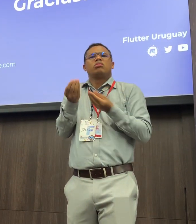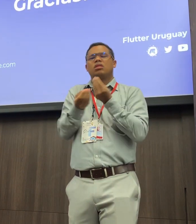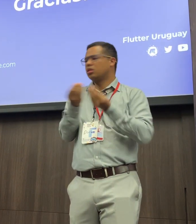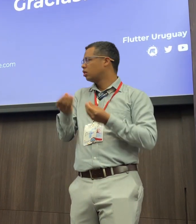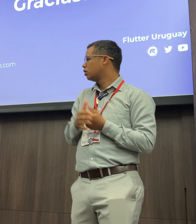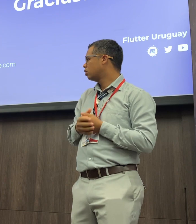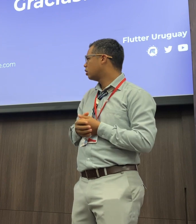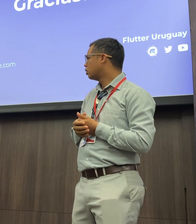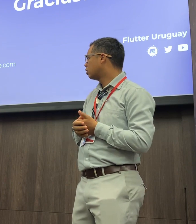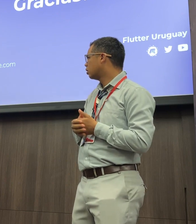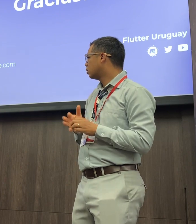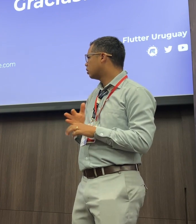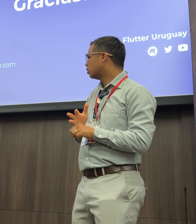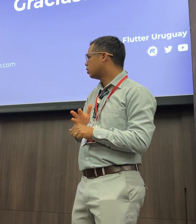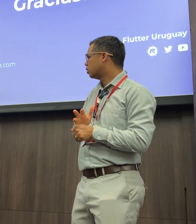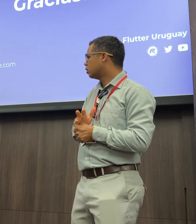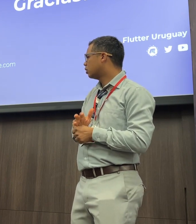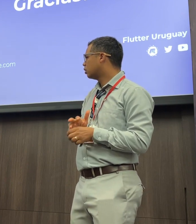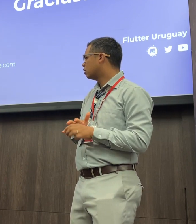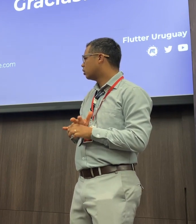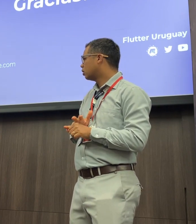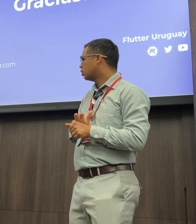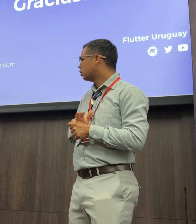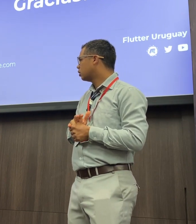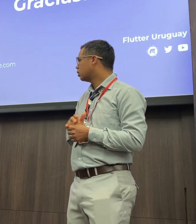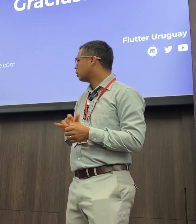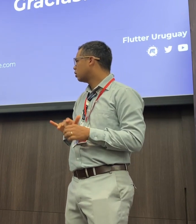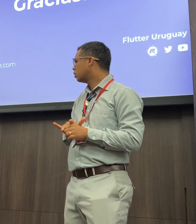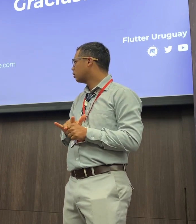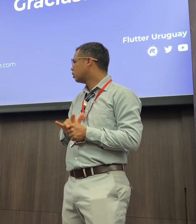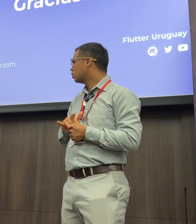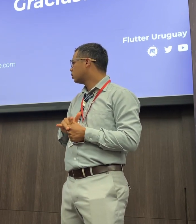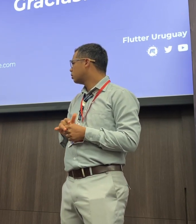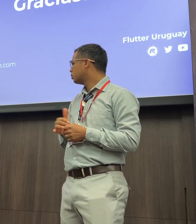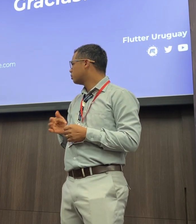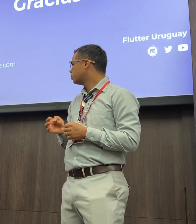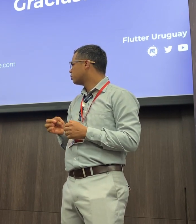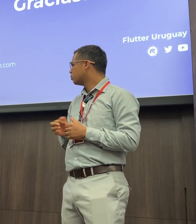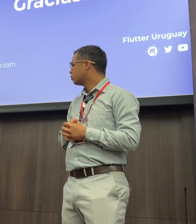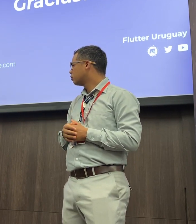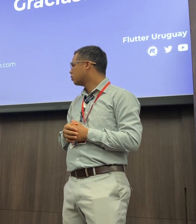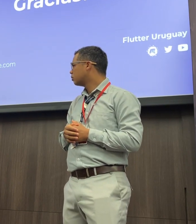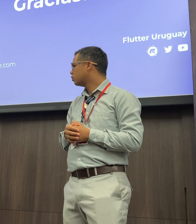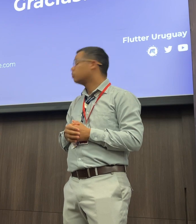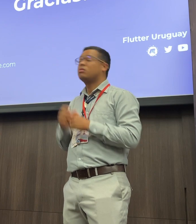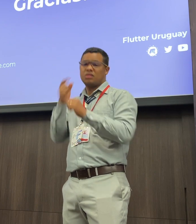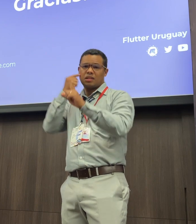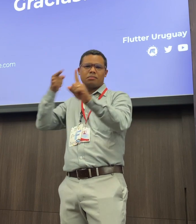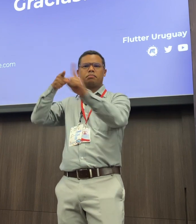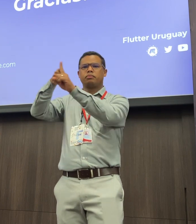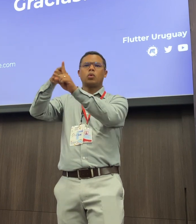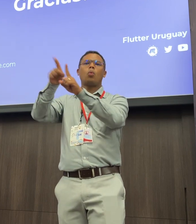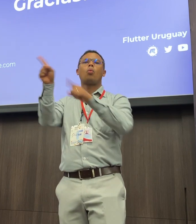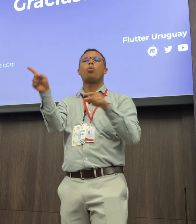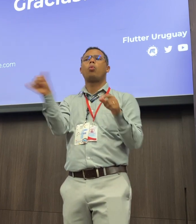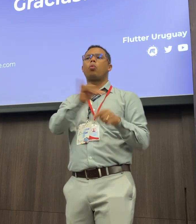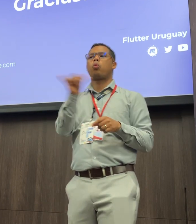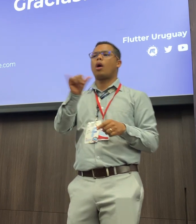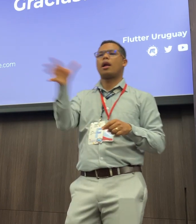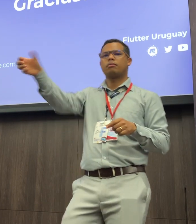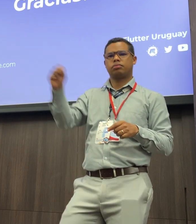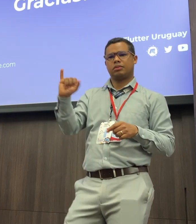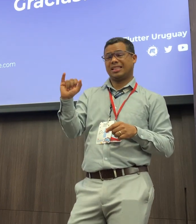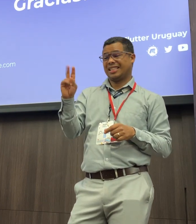que no me dio tiempo a poner lo puse en los conceptos un poco más avanzados. Básicamente la idea es como setear un interceptor y vamos a